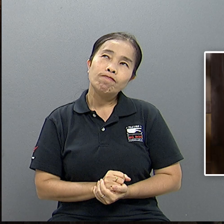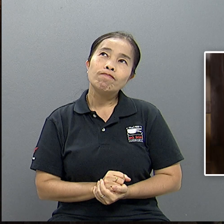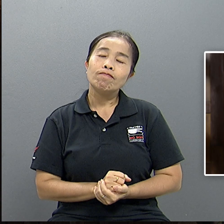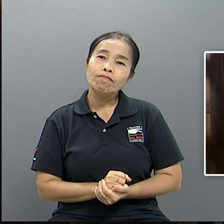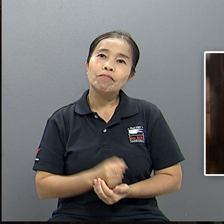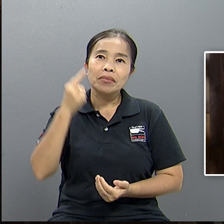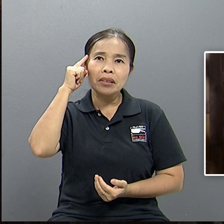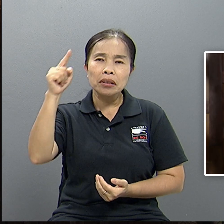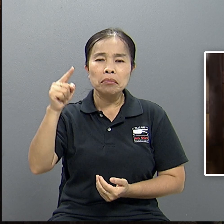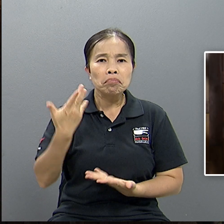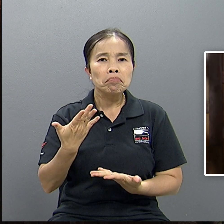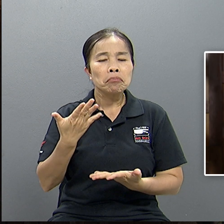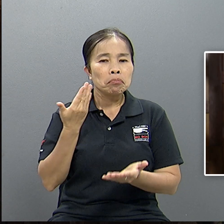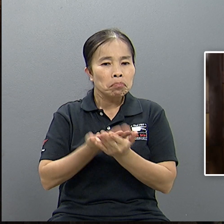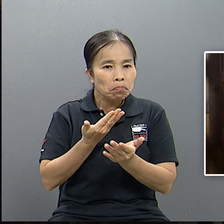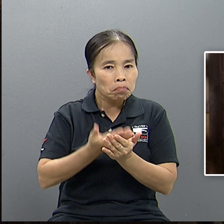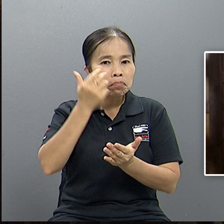ฐานะชาติตระกูลก็ดี